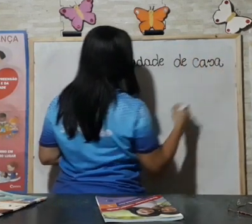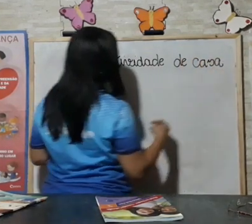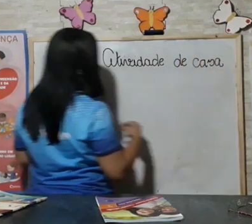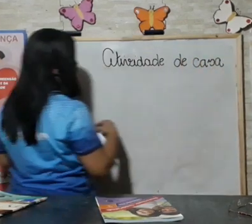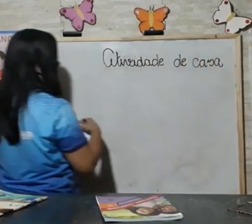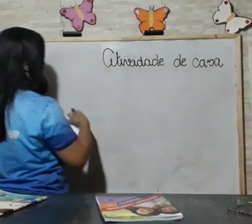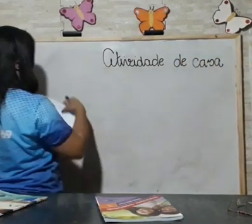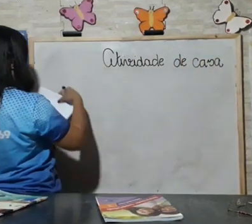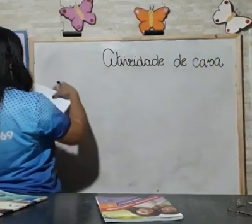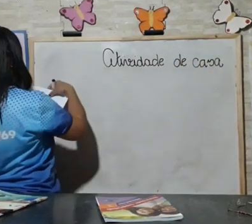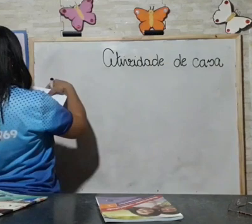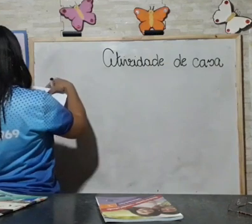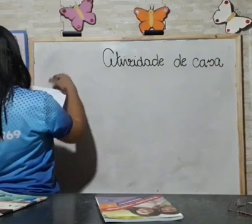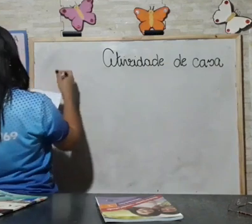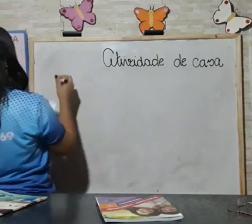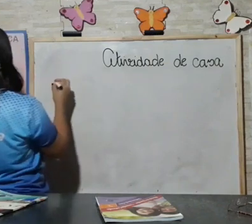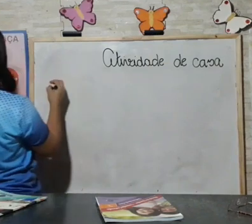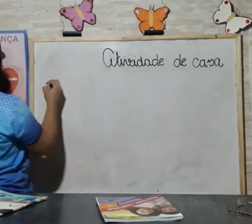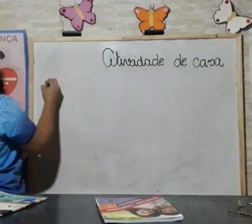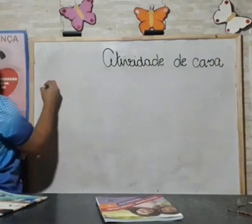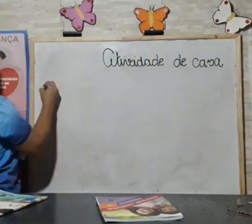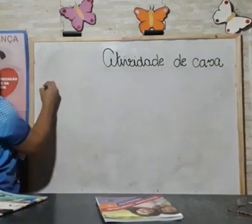De casa. Vocês vão observar, ó.